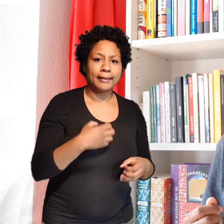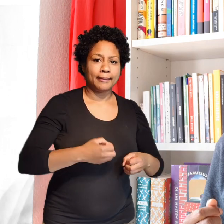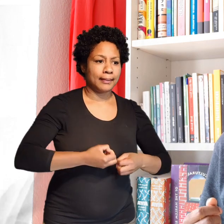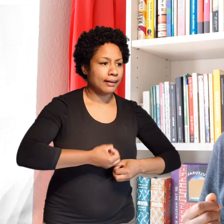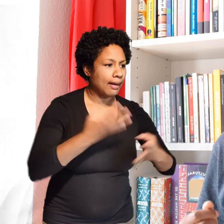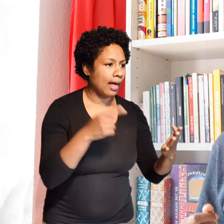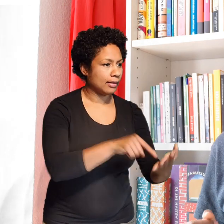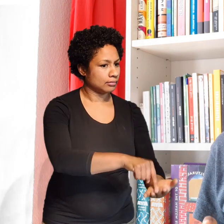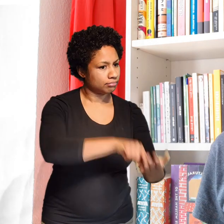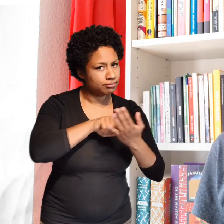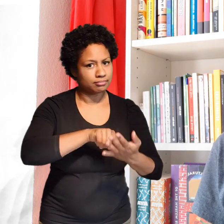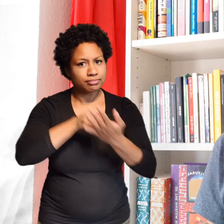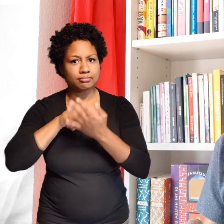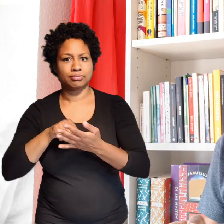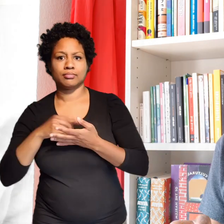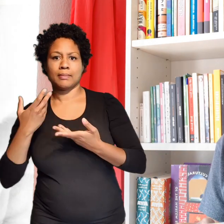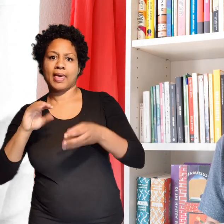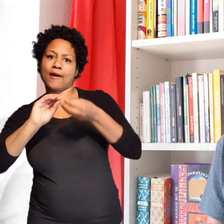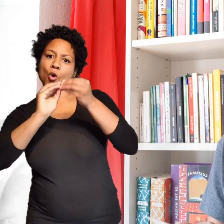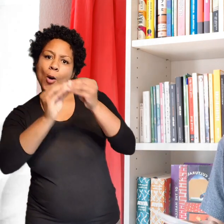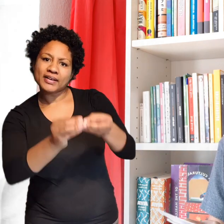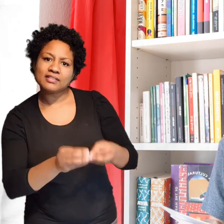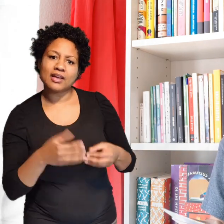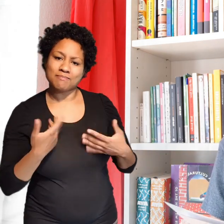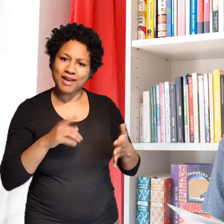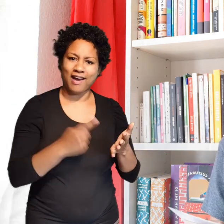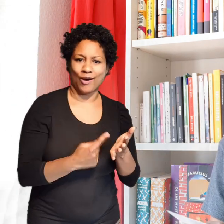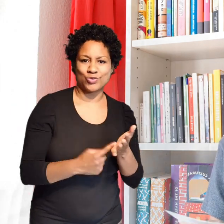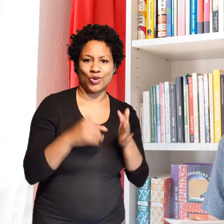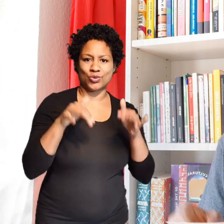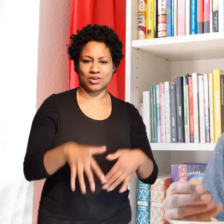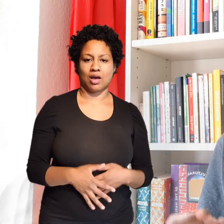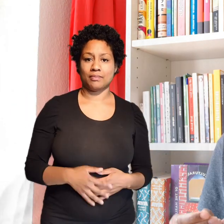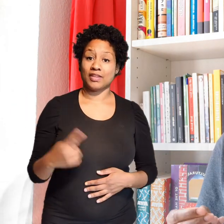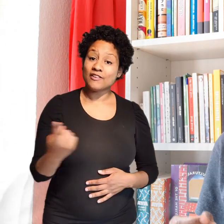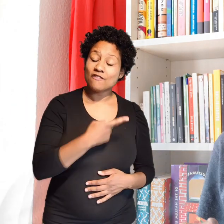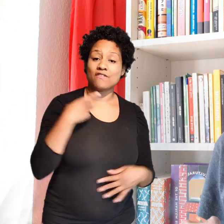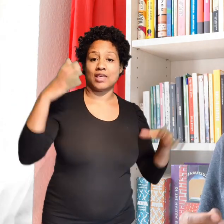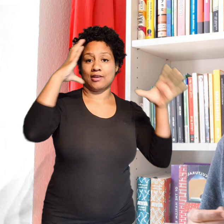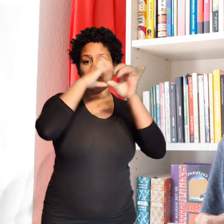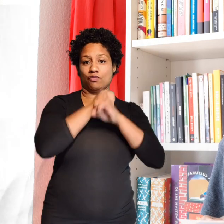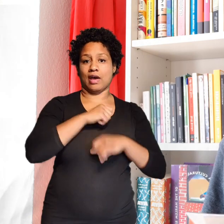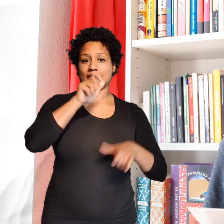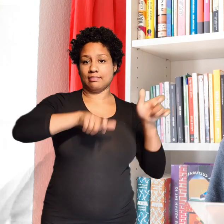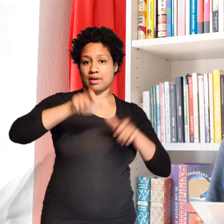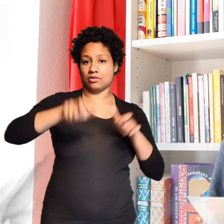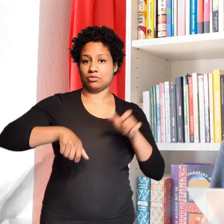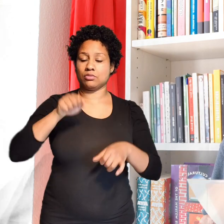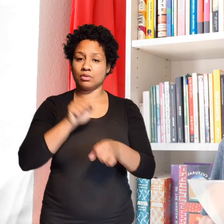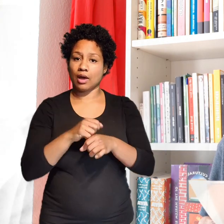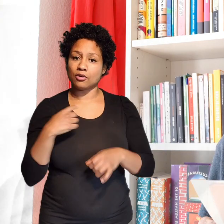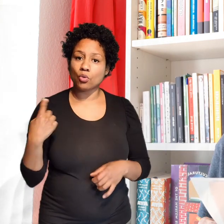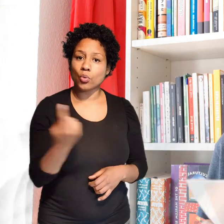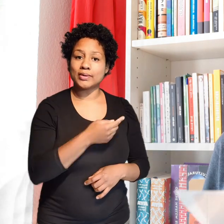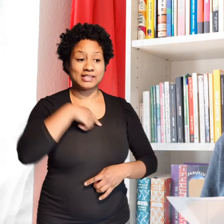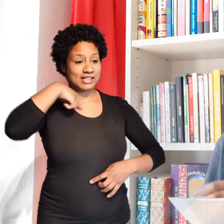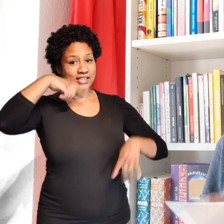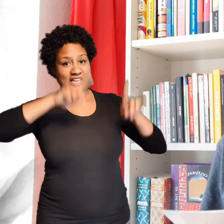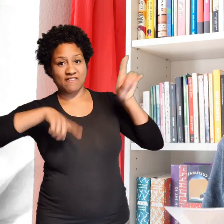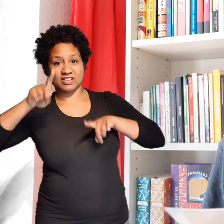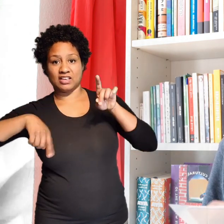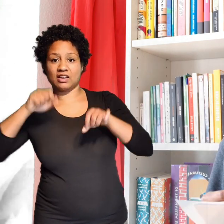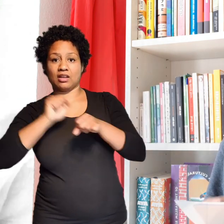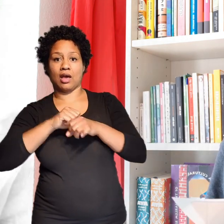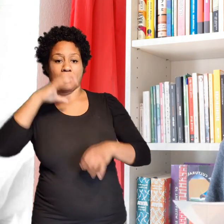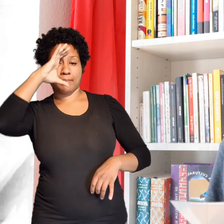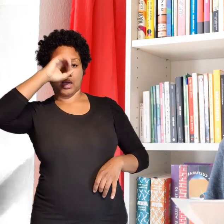komplizierter, herausfordernder. Wir schwarzen Menschen können uns in unserer Diversität begreifen und die